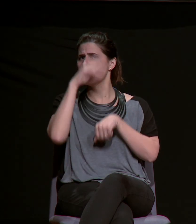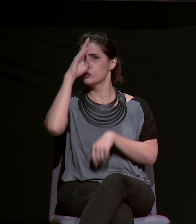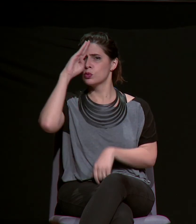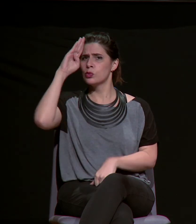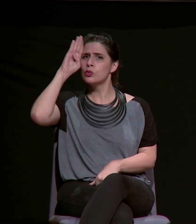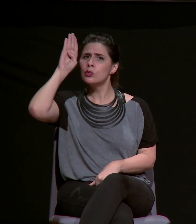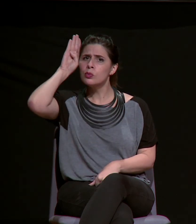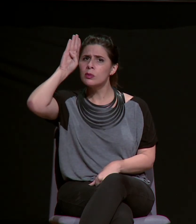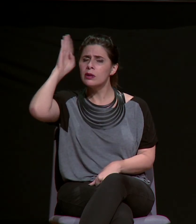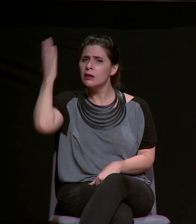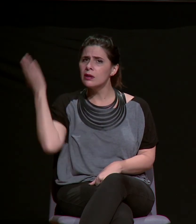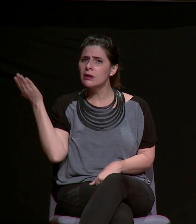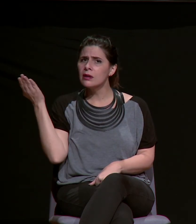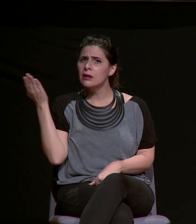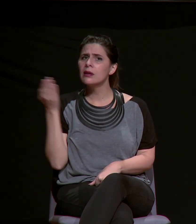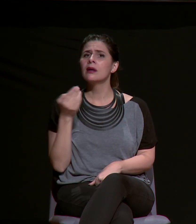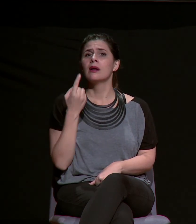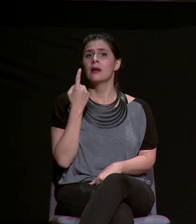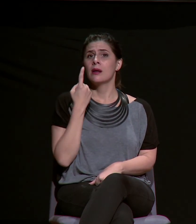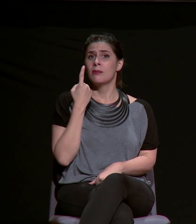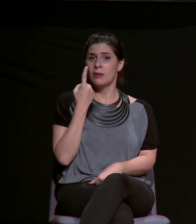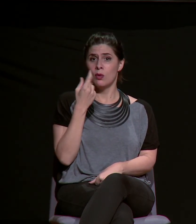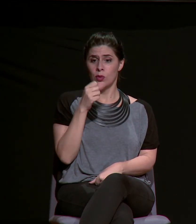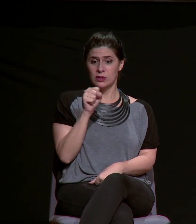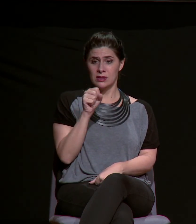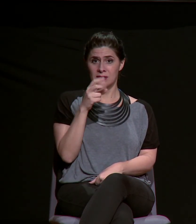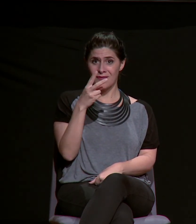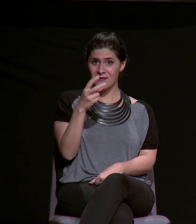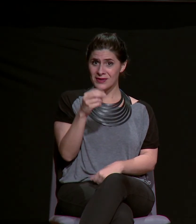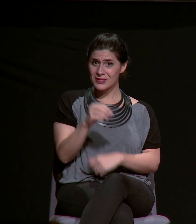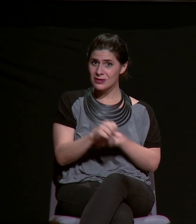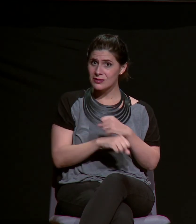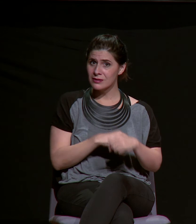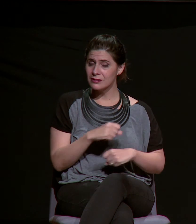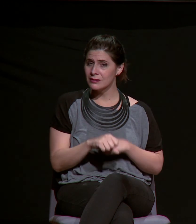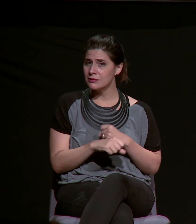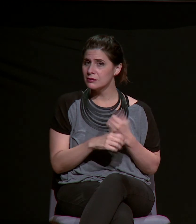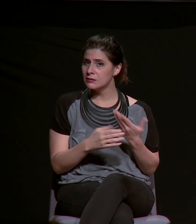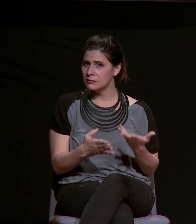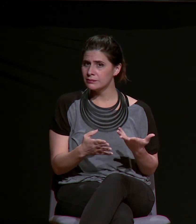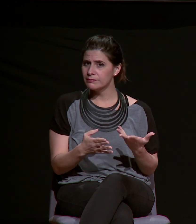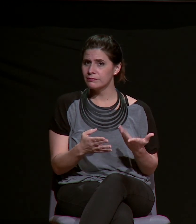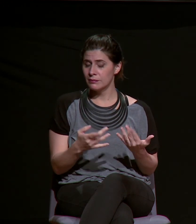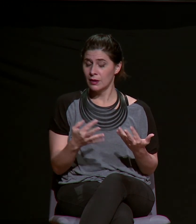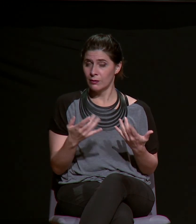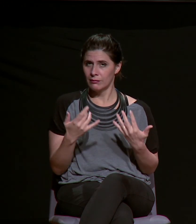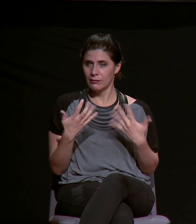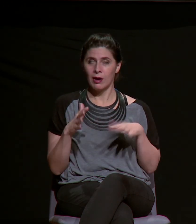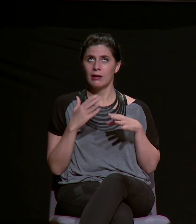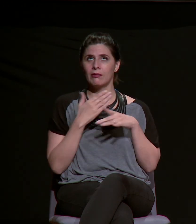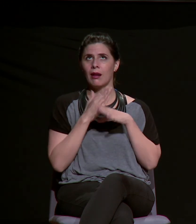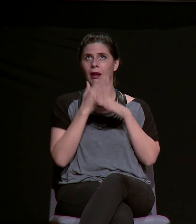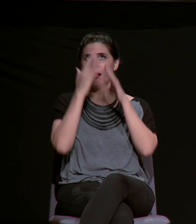1820 é uma coisa que me impressiona de tal modo que, para não me perder na resposta,